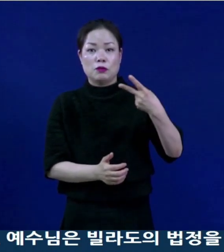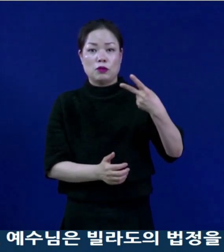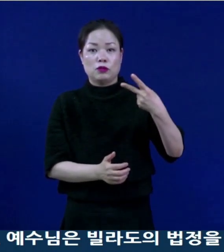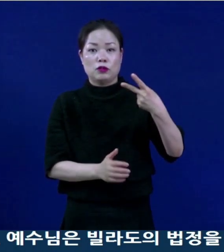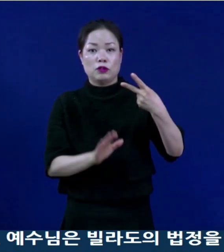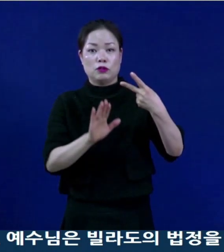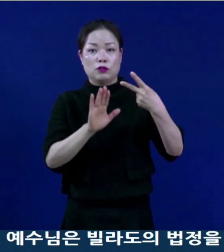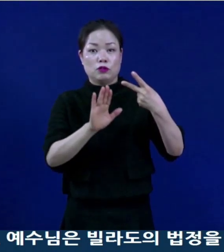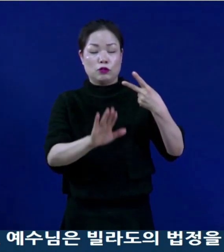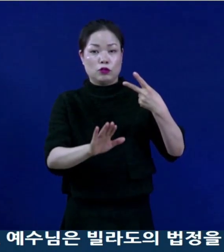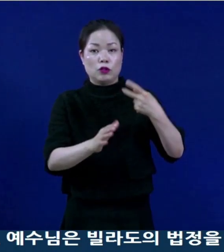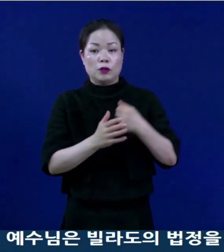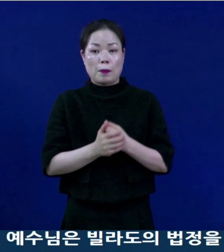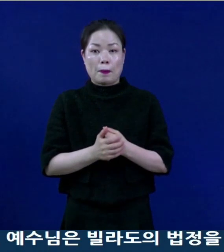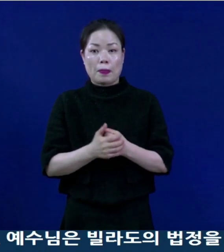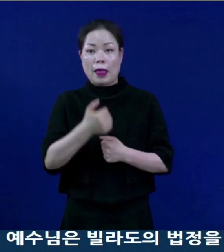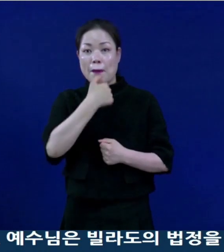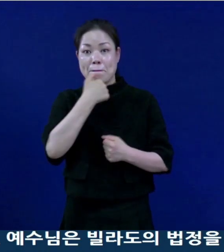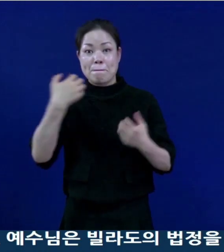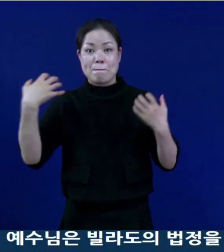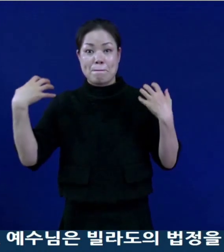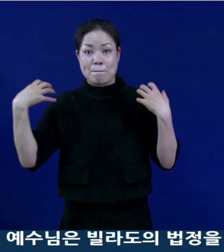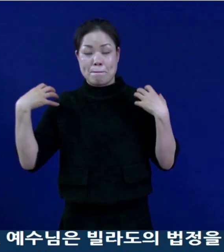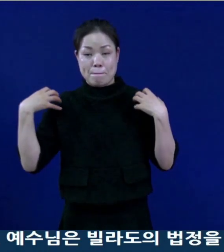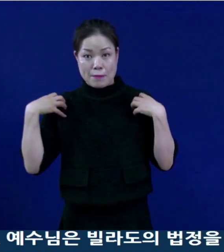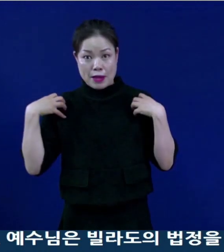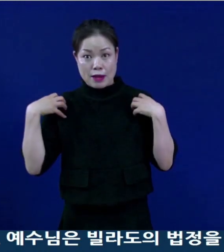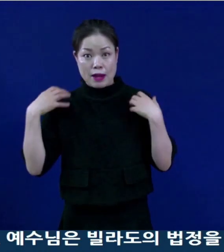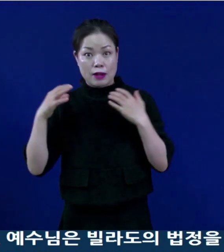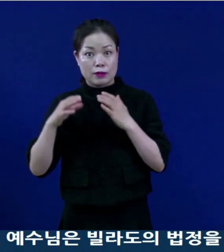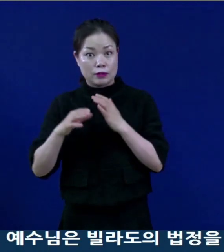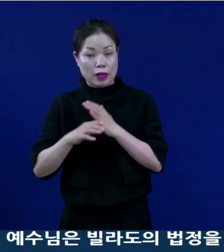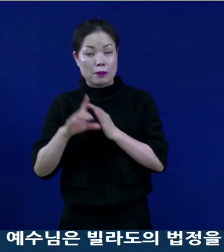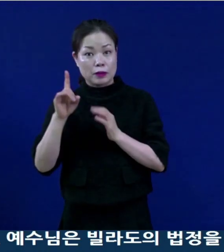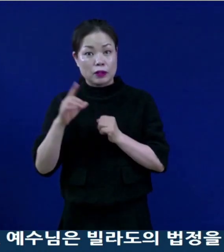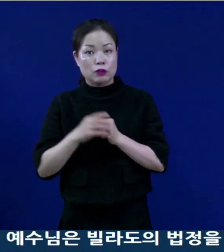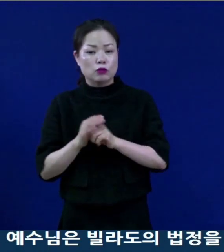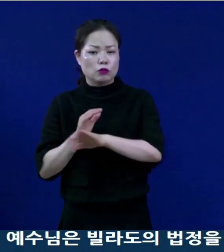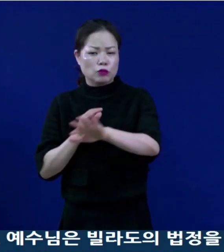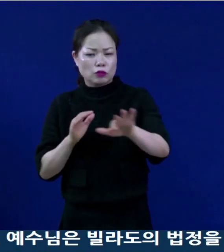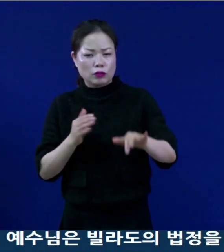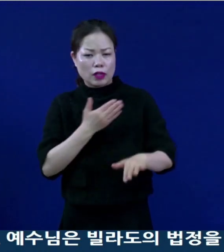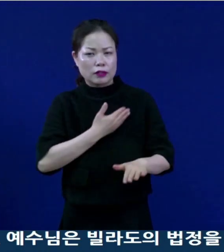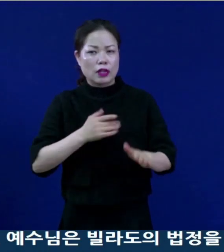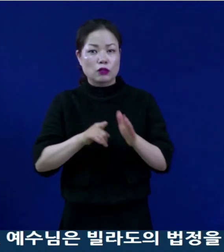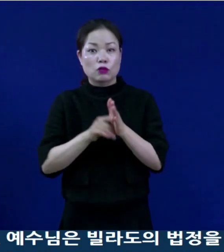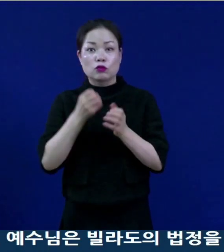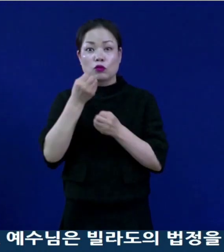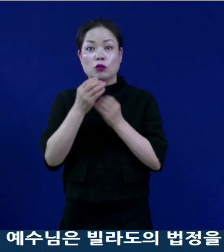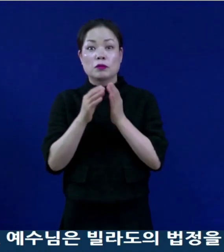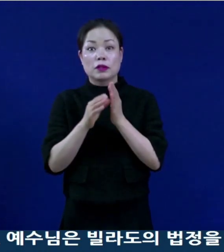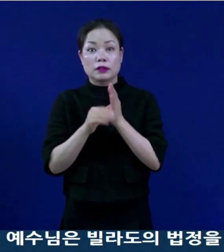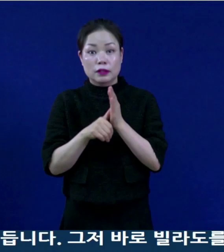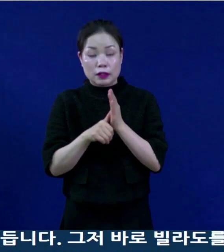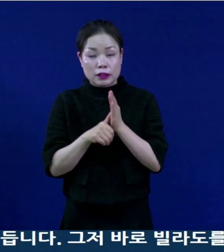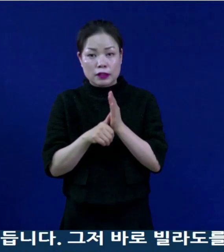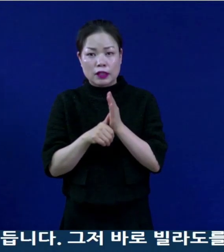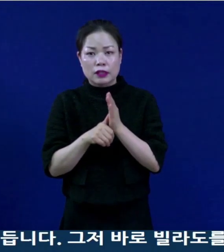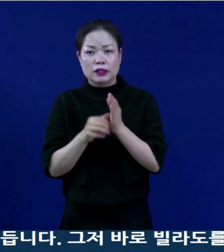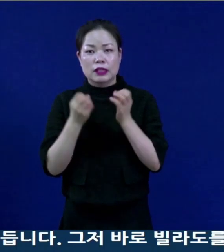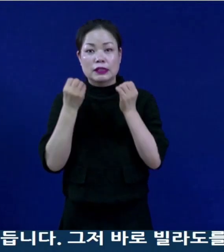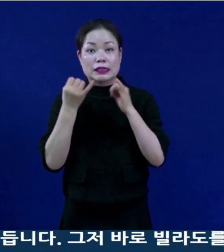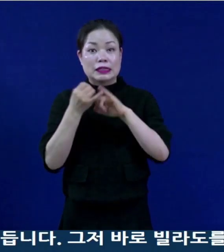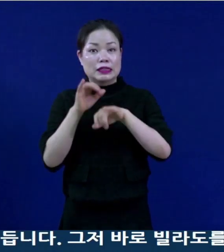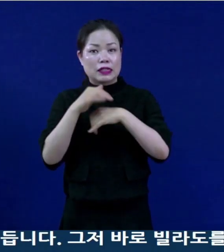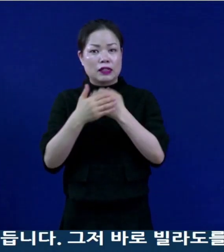이게 빌라도란 말이에요. 예수님 돌아가실 때만 나오고 우리가 뭐 사도신경 고백할 때만 나오는 것 같은데 신약성경에